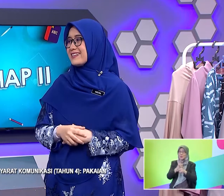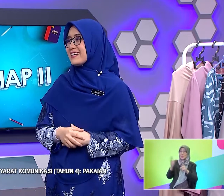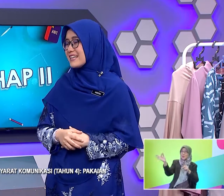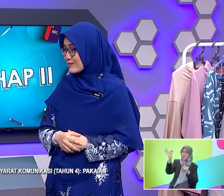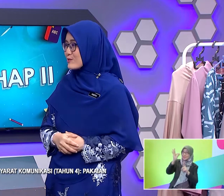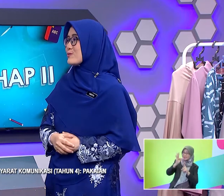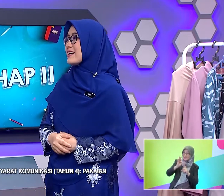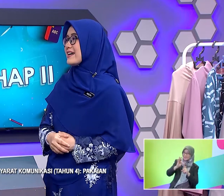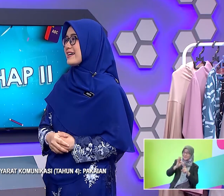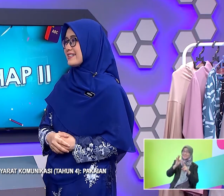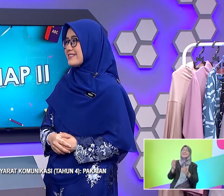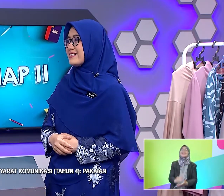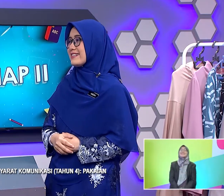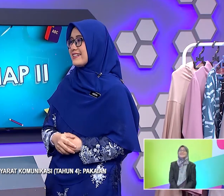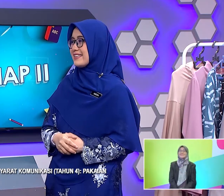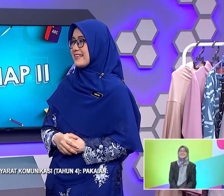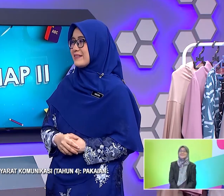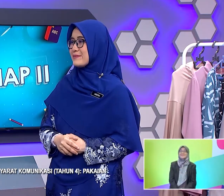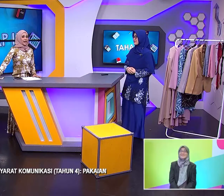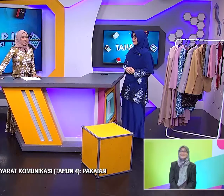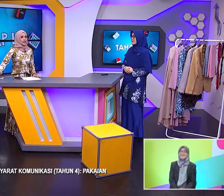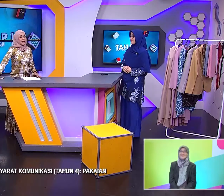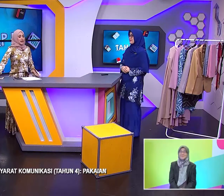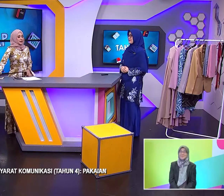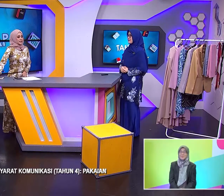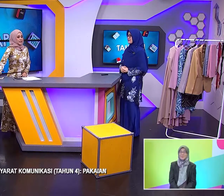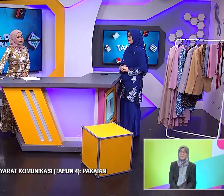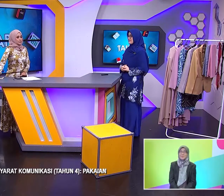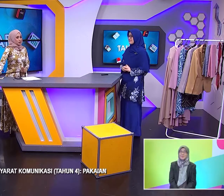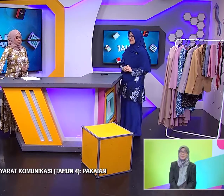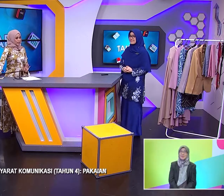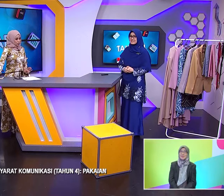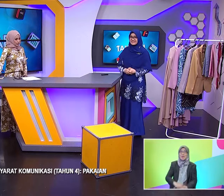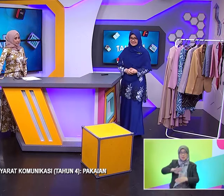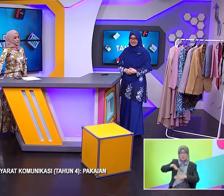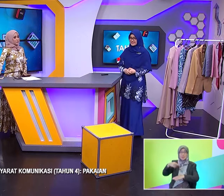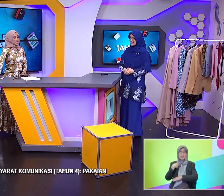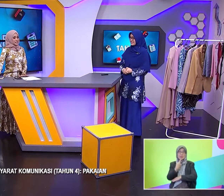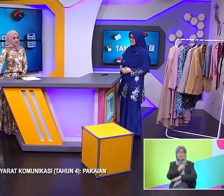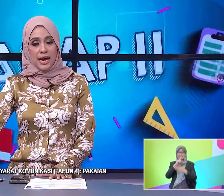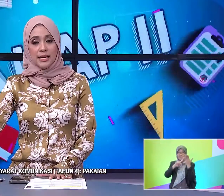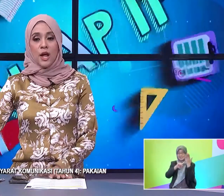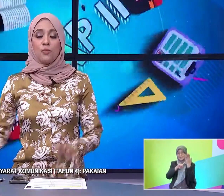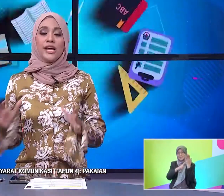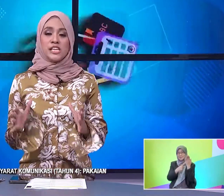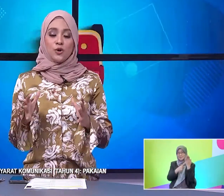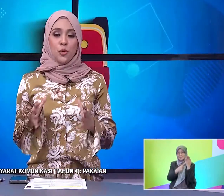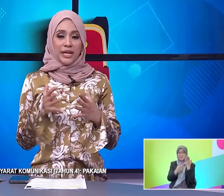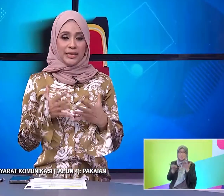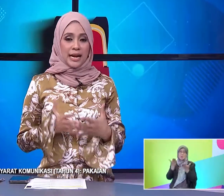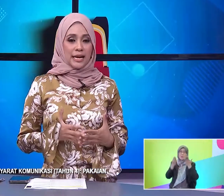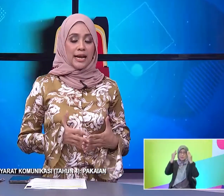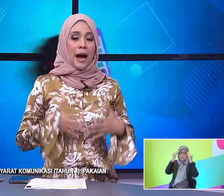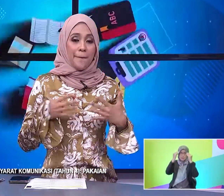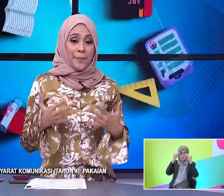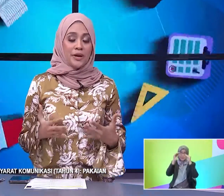yang sesuai Baiklah dan sebelum kita dak mulkan pembelajaran mungkin Ceko